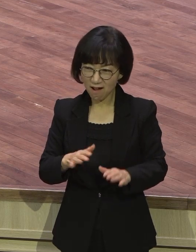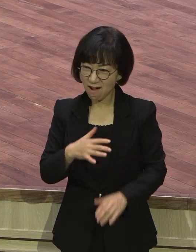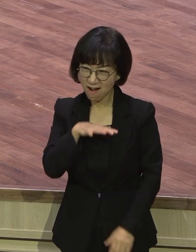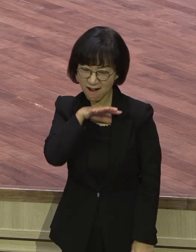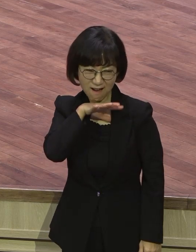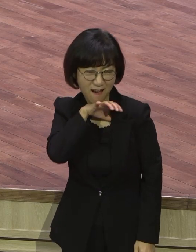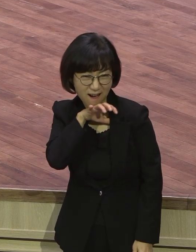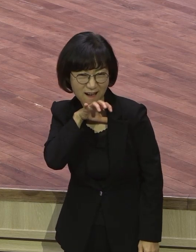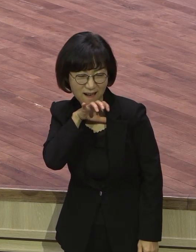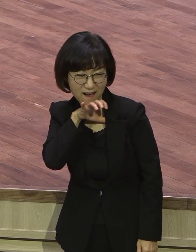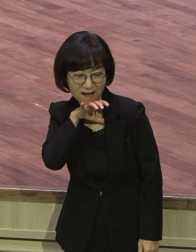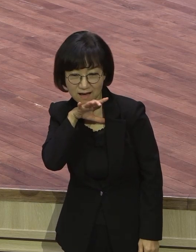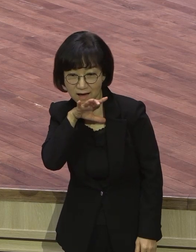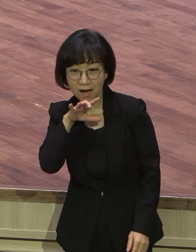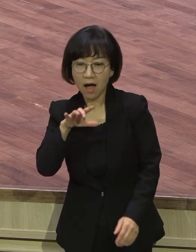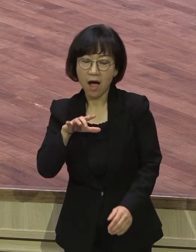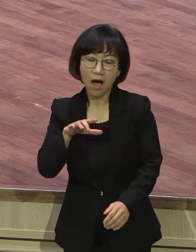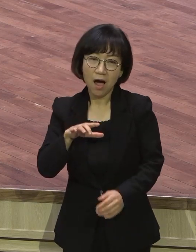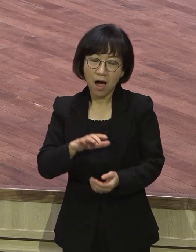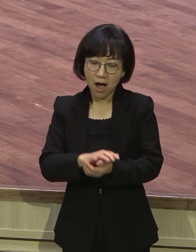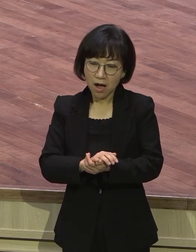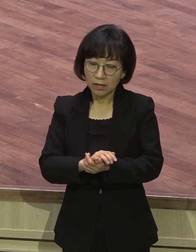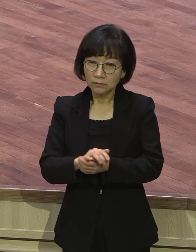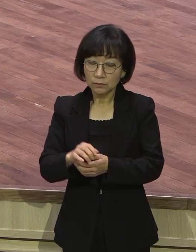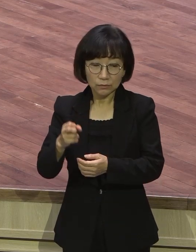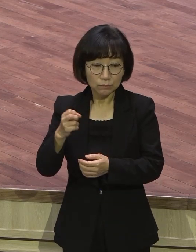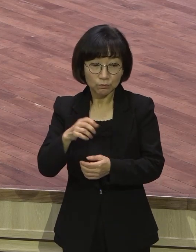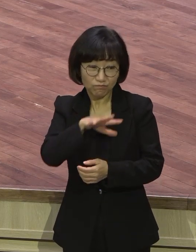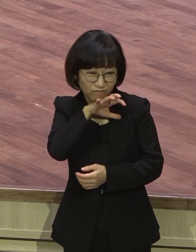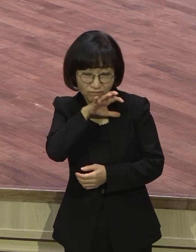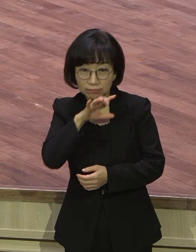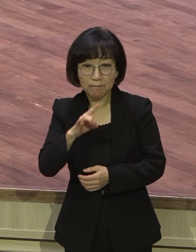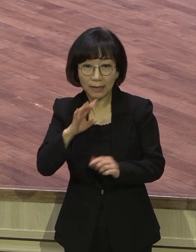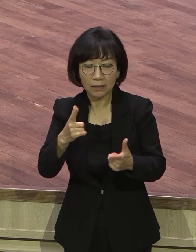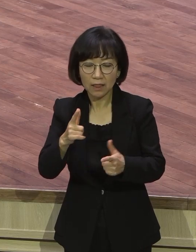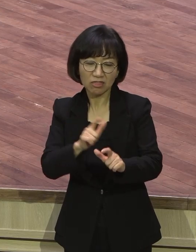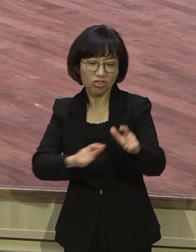정도가 아니요 불평 원망 정도가 아니라 모세와 다투었다